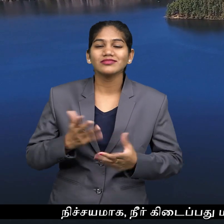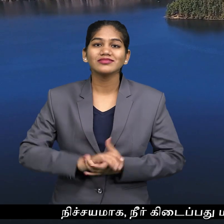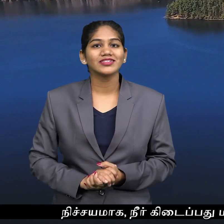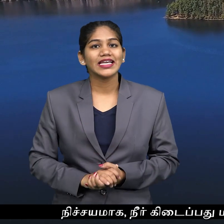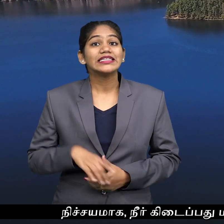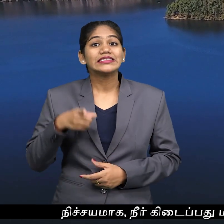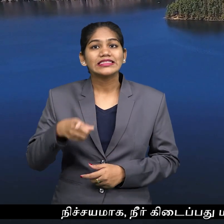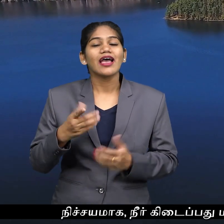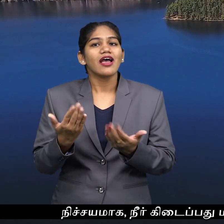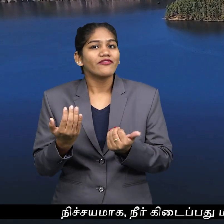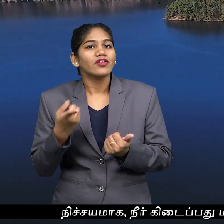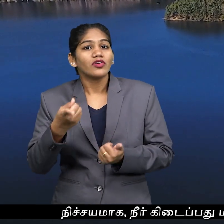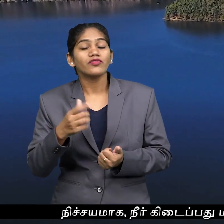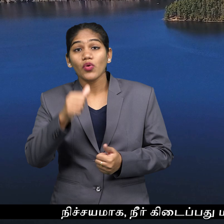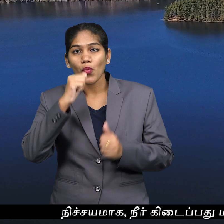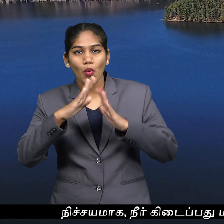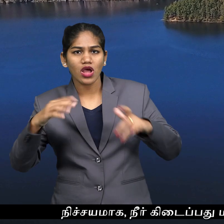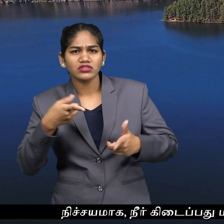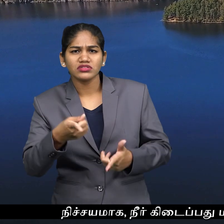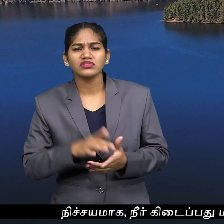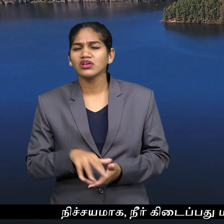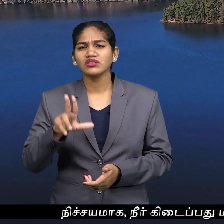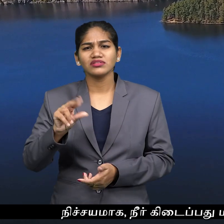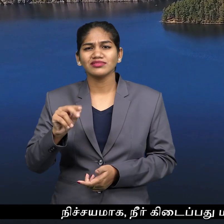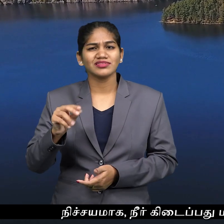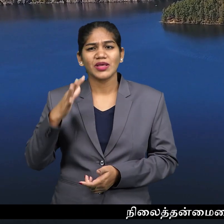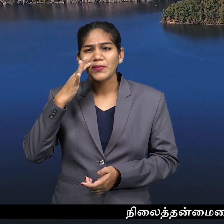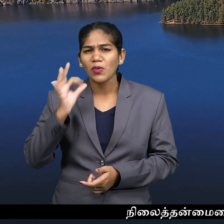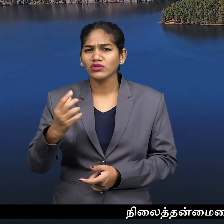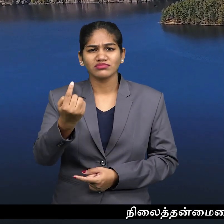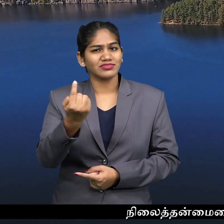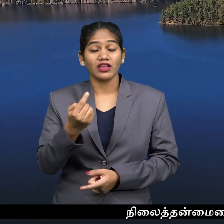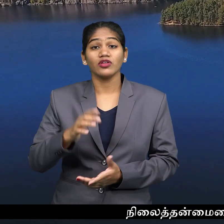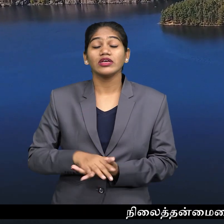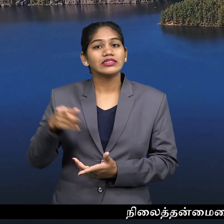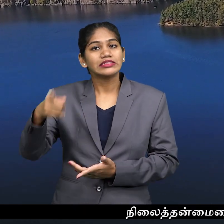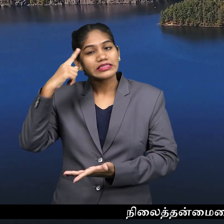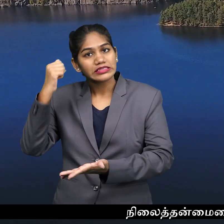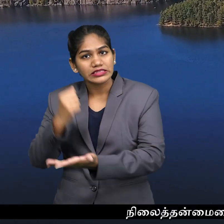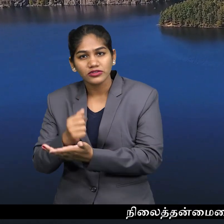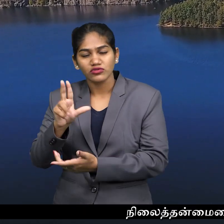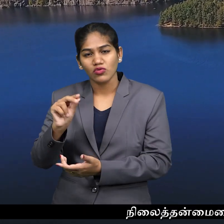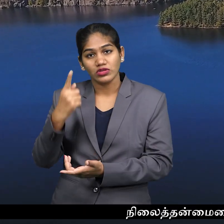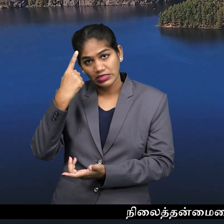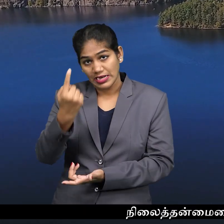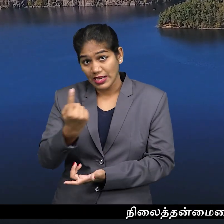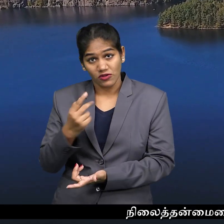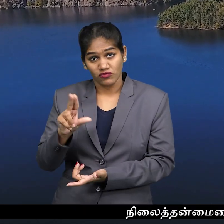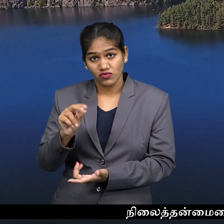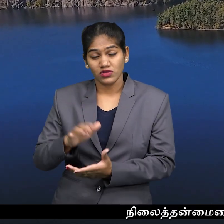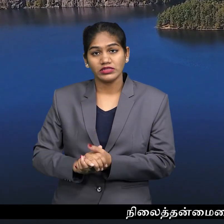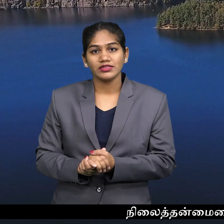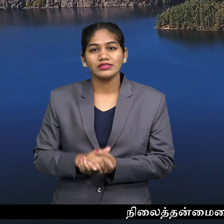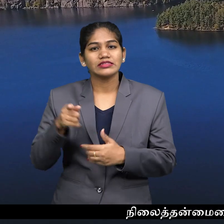நிச்சயமாக நீர் கிடைப்பது மட்டுமே ஒரு பிராந்தியத்தில் வாழ்க்கையின் நிலைத்தன்மையை தீர்மானிக்கும் காரணி அல்ல.